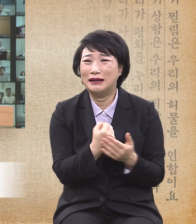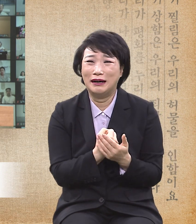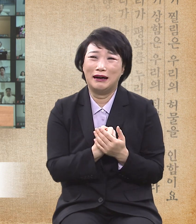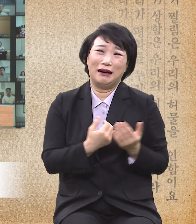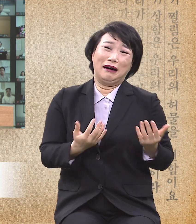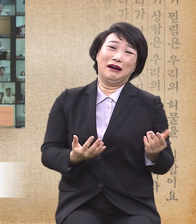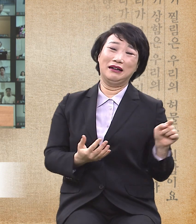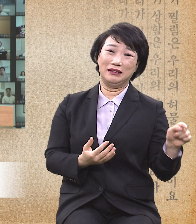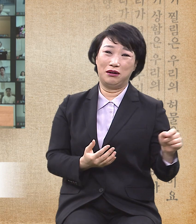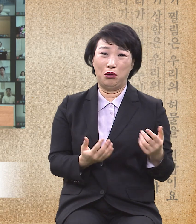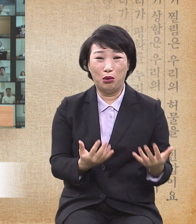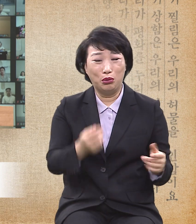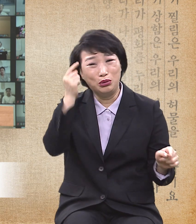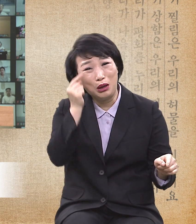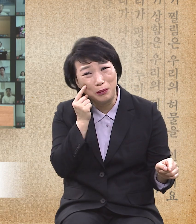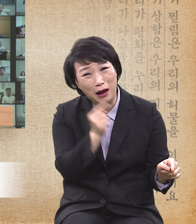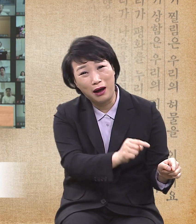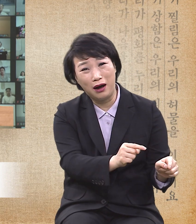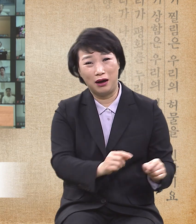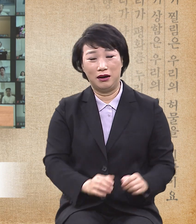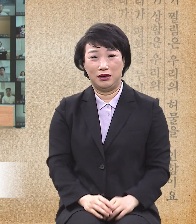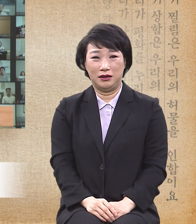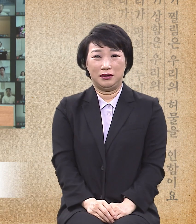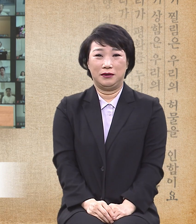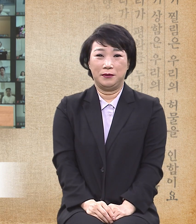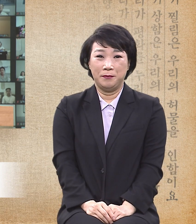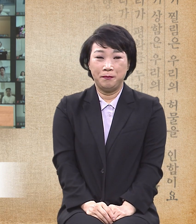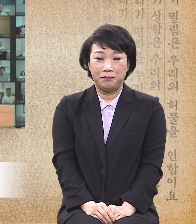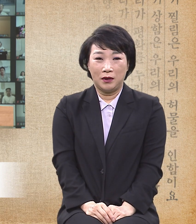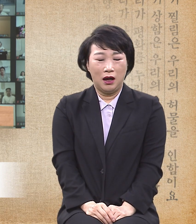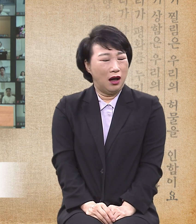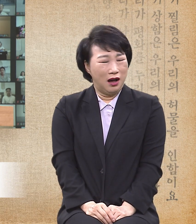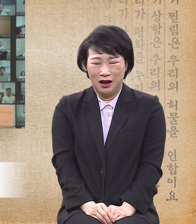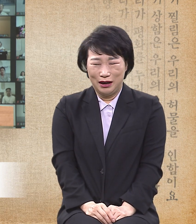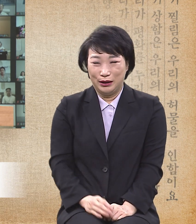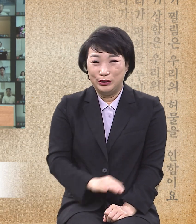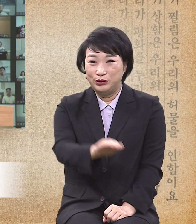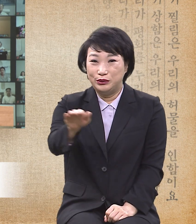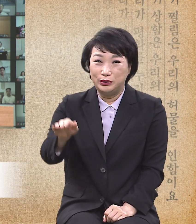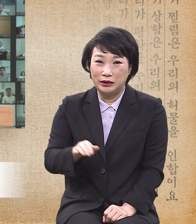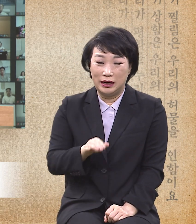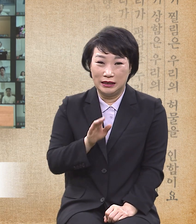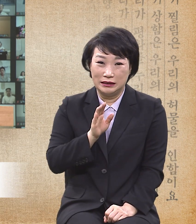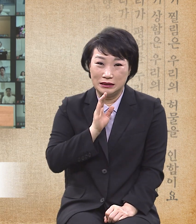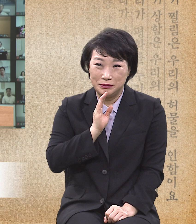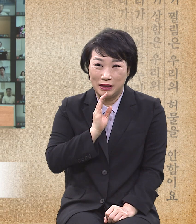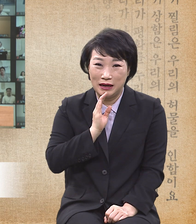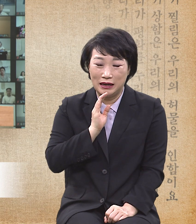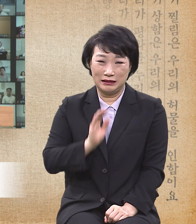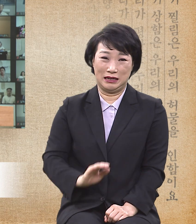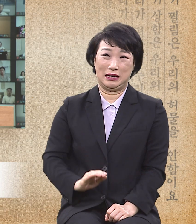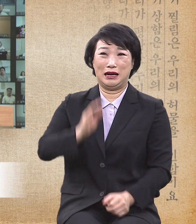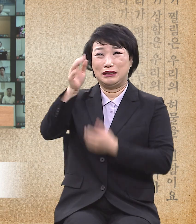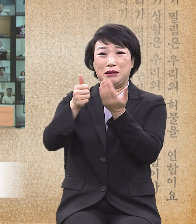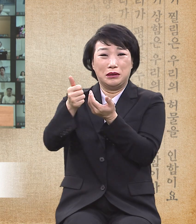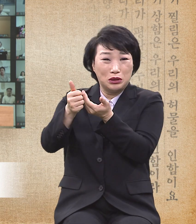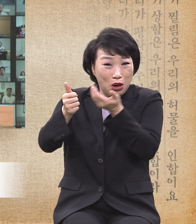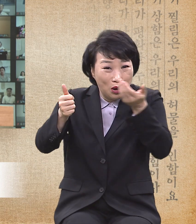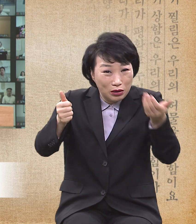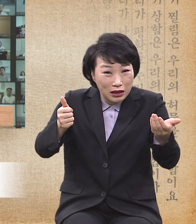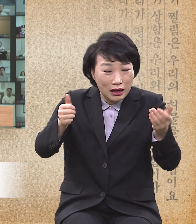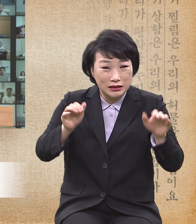처참하고 비참한 꼴을 한번 생각해 보자. 얼마나 우리가 정말로 하나님을